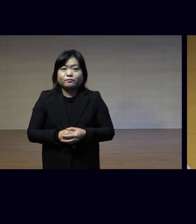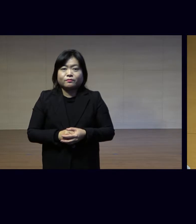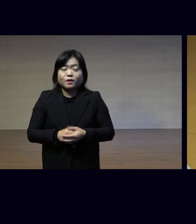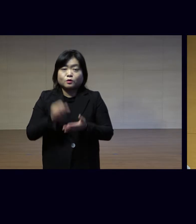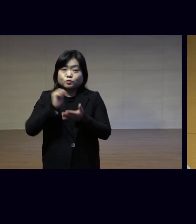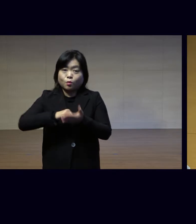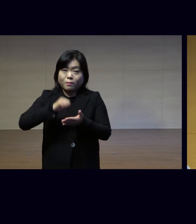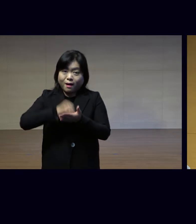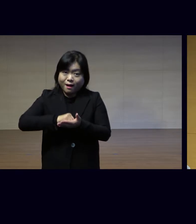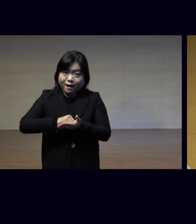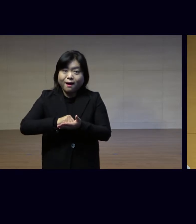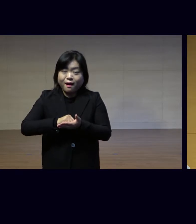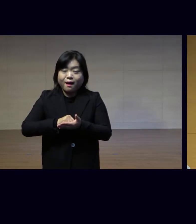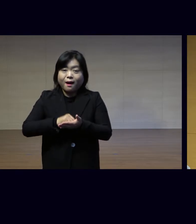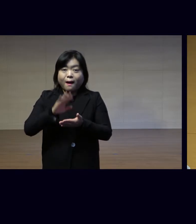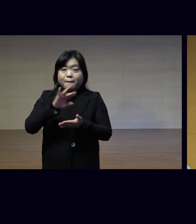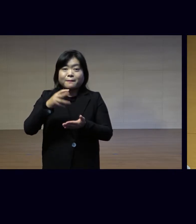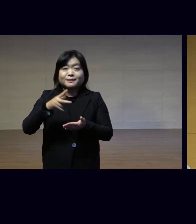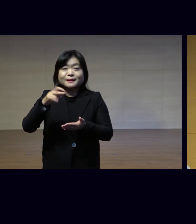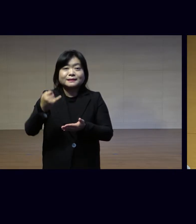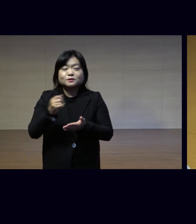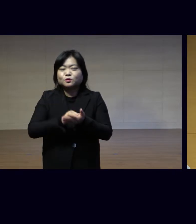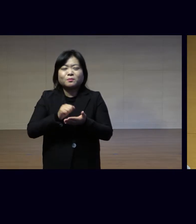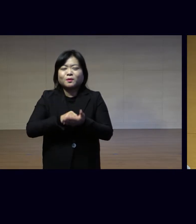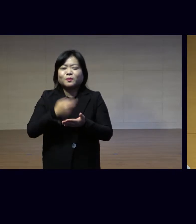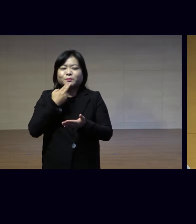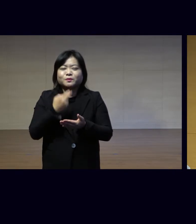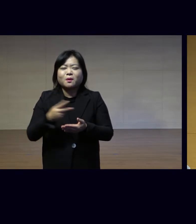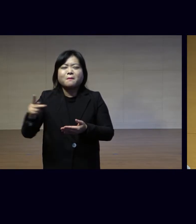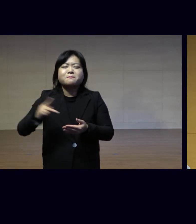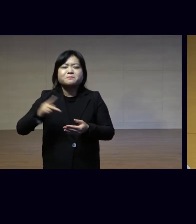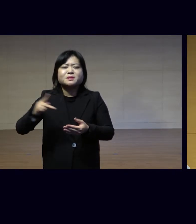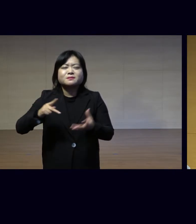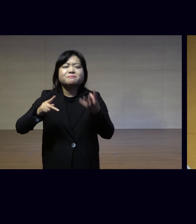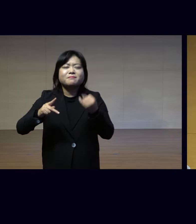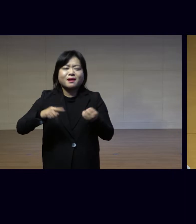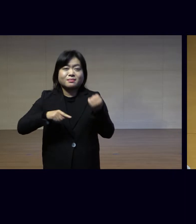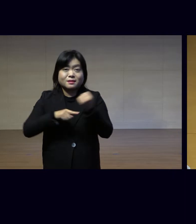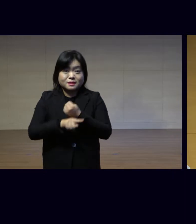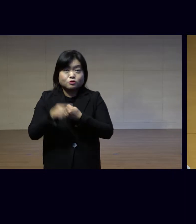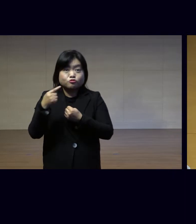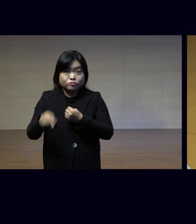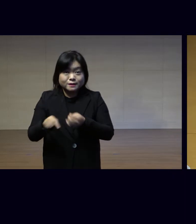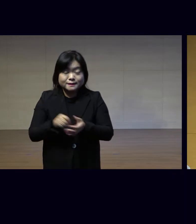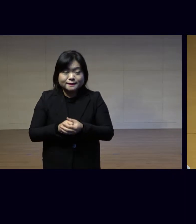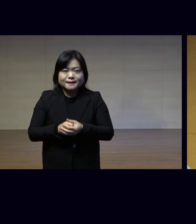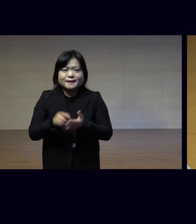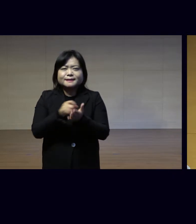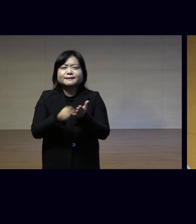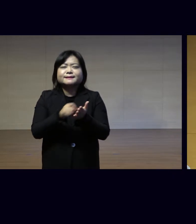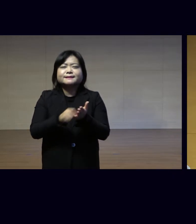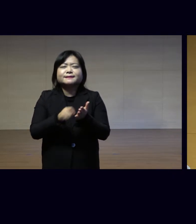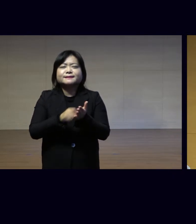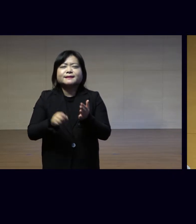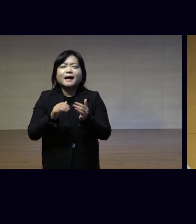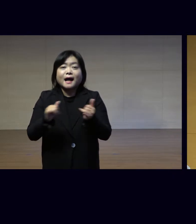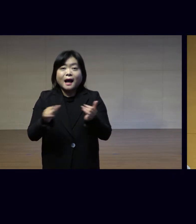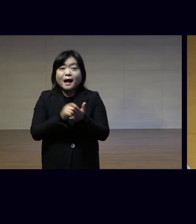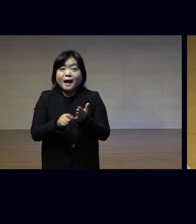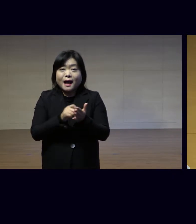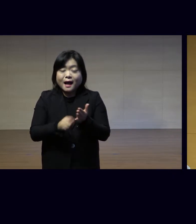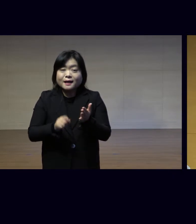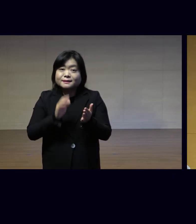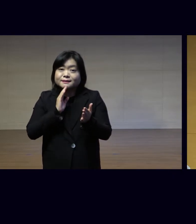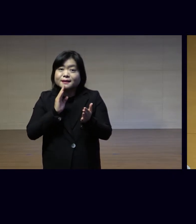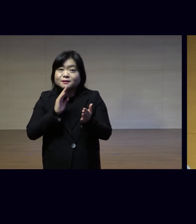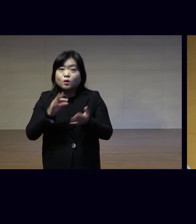도박, 발자크는 도박은 없었습니다. 빚이 많았던 이유는 작가를 정말